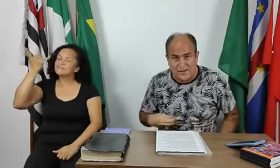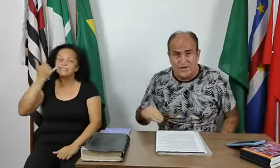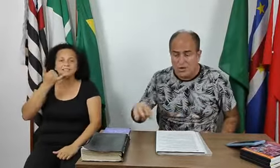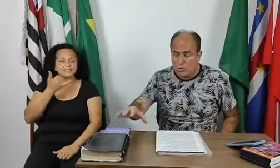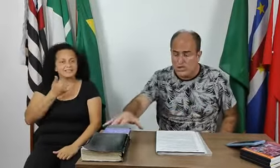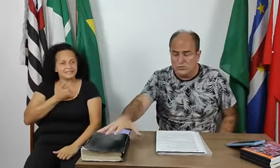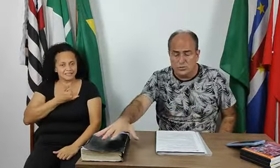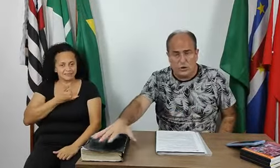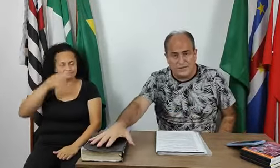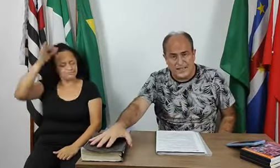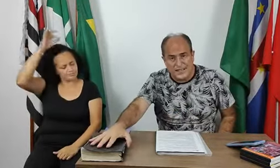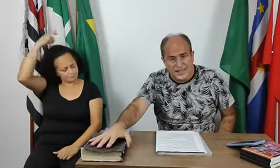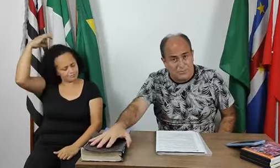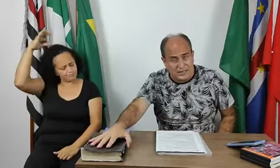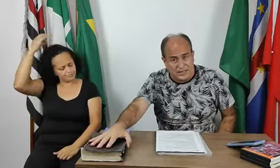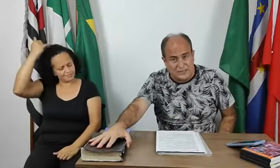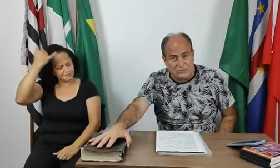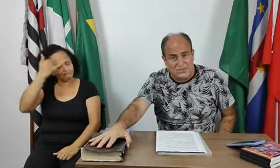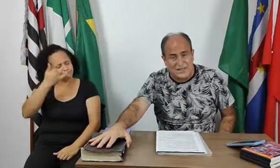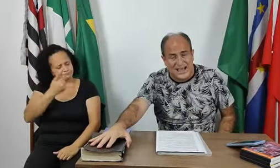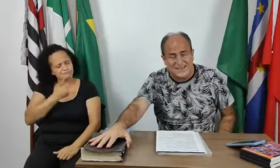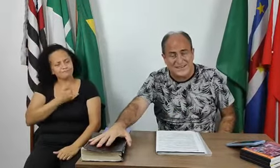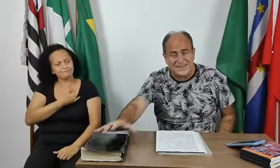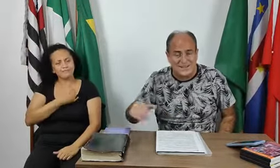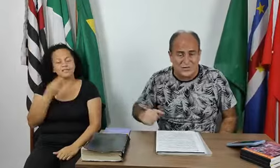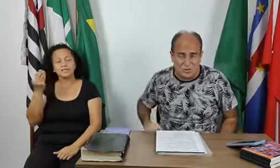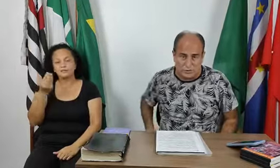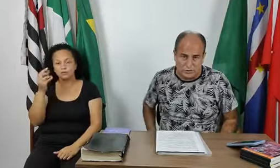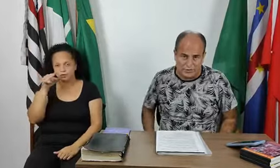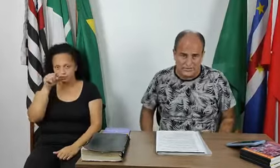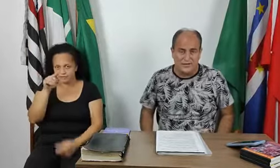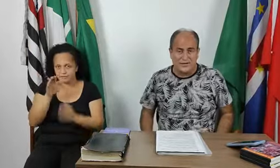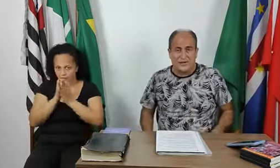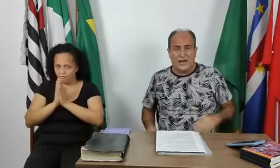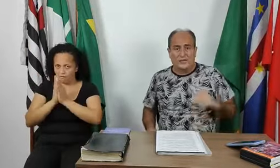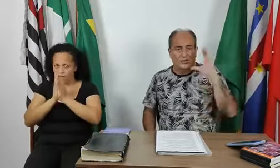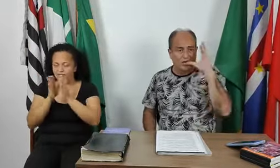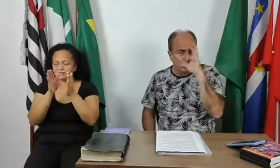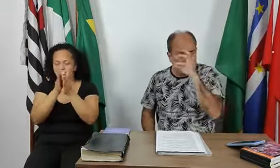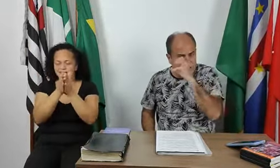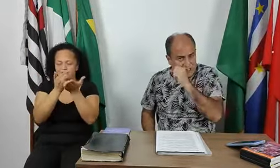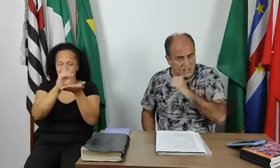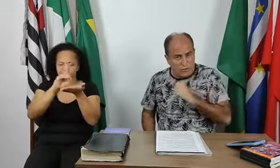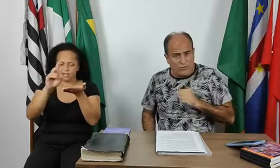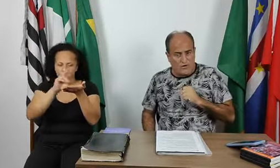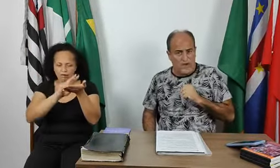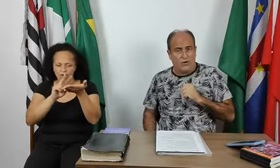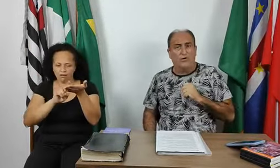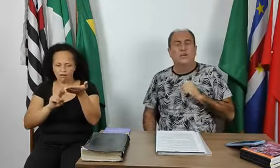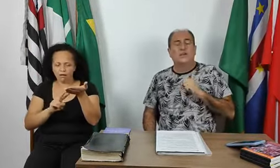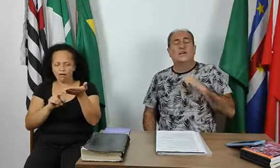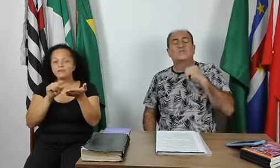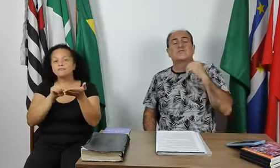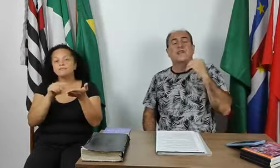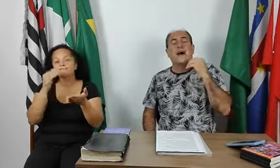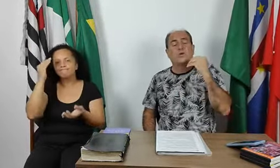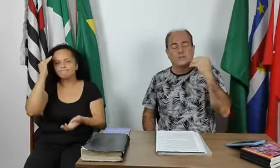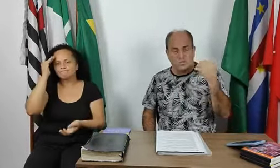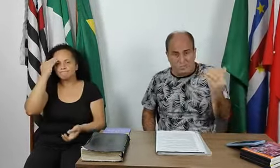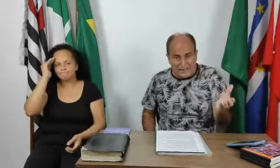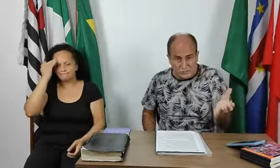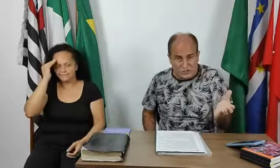nós quando nós examinamos as Escrituras. Aí o Senhor tira o véu e nos